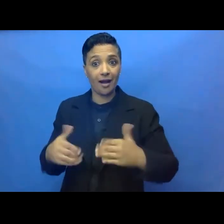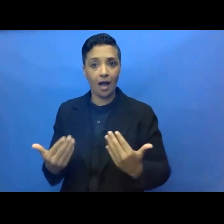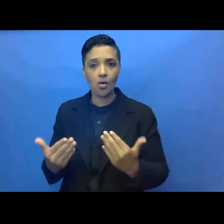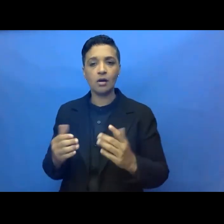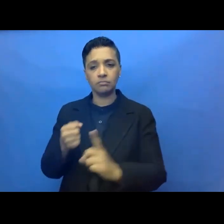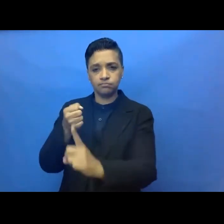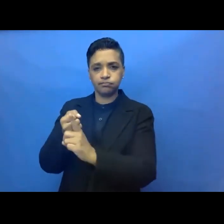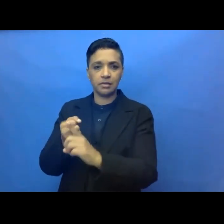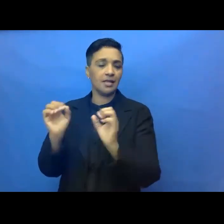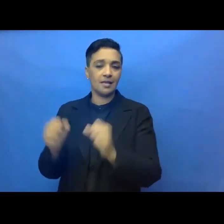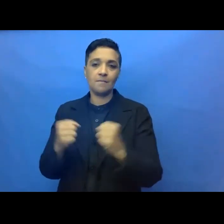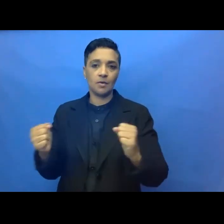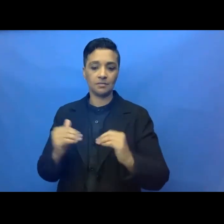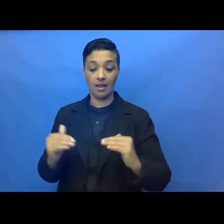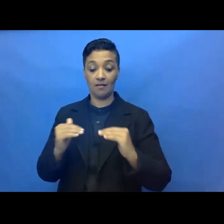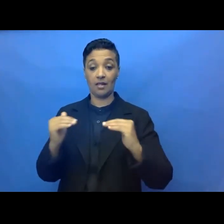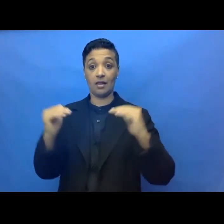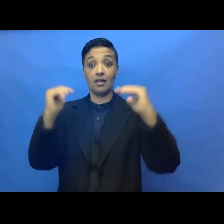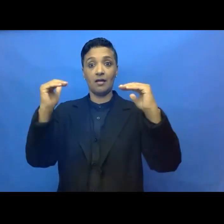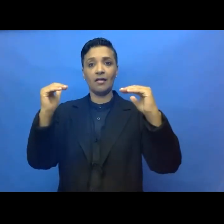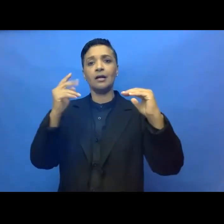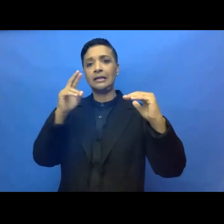l'impact sur